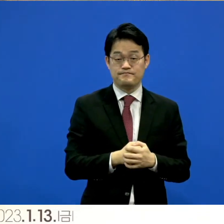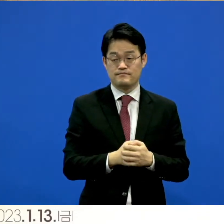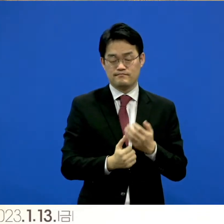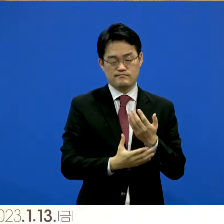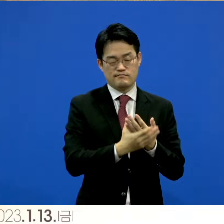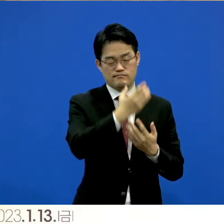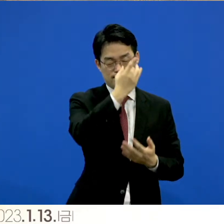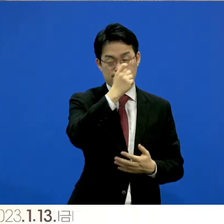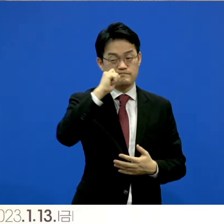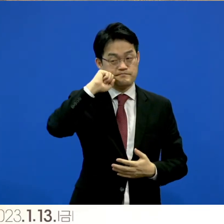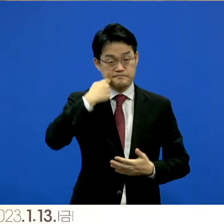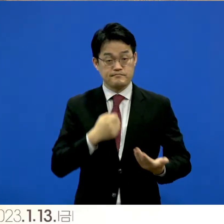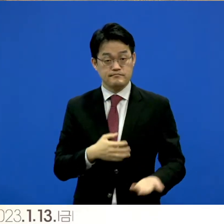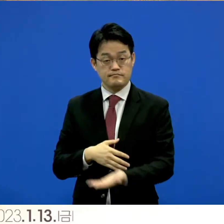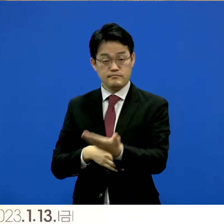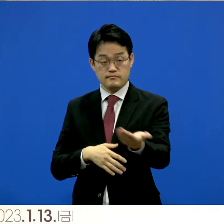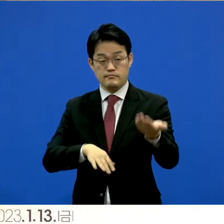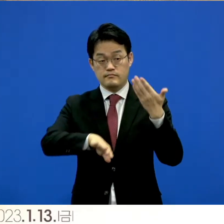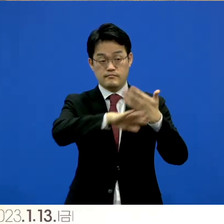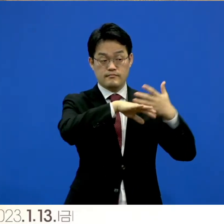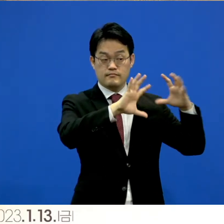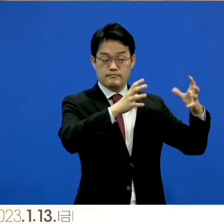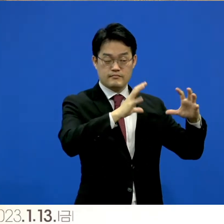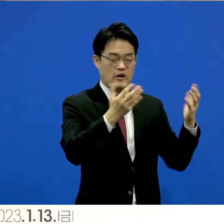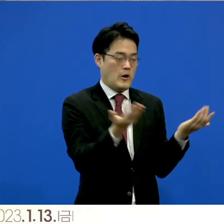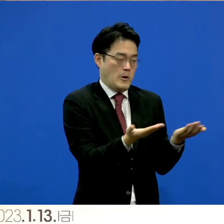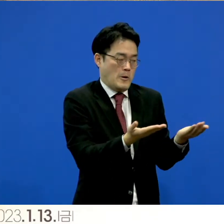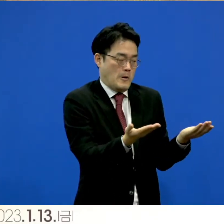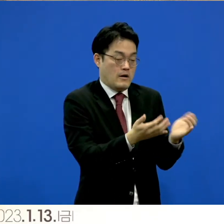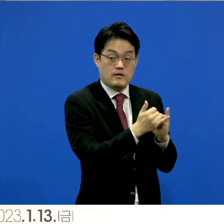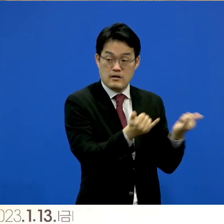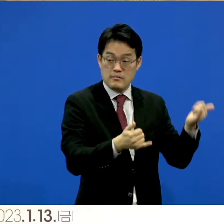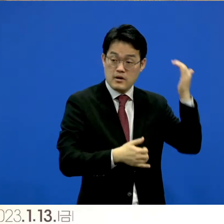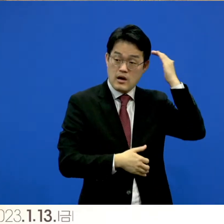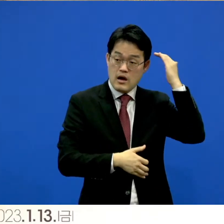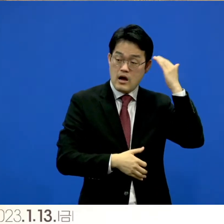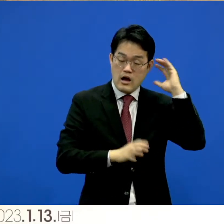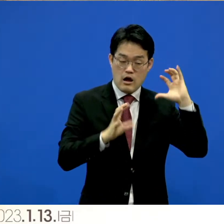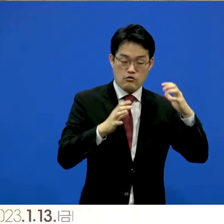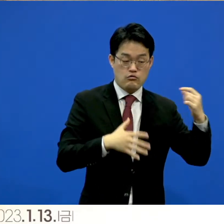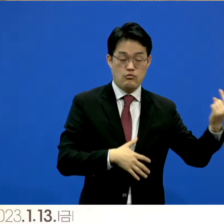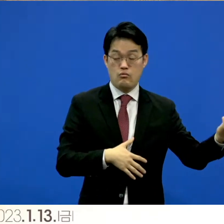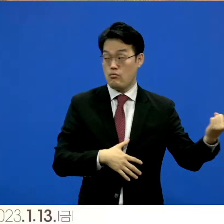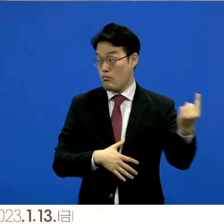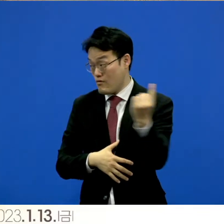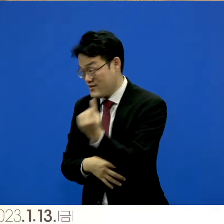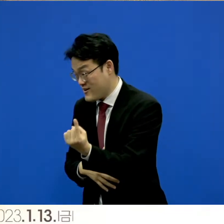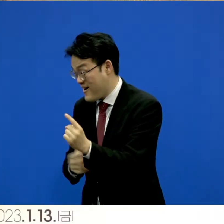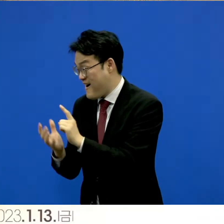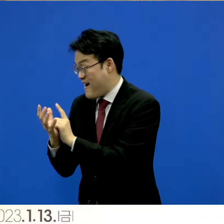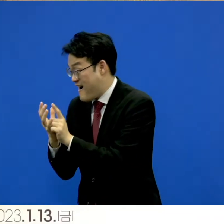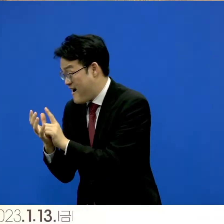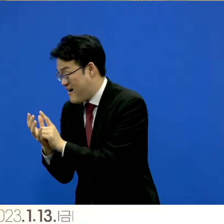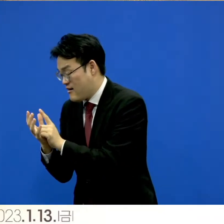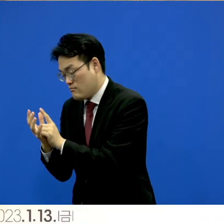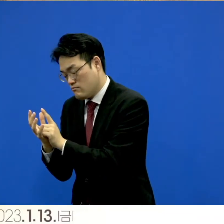외국인 노동자들이 한국에 와서 지독한 배제와 소외에 시달리는 경우가 많습니다.